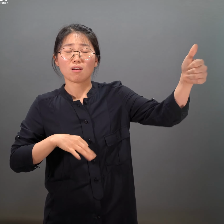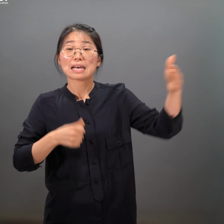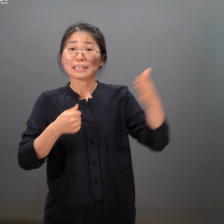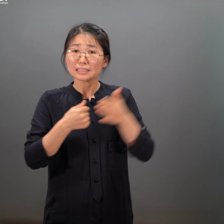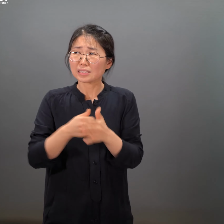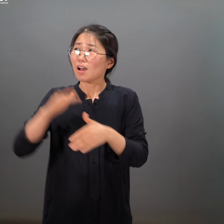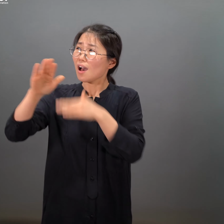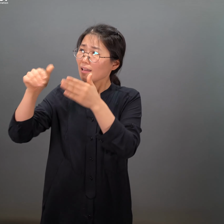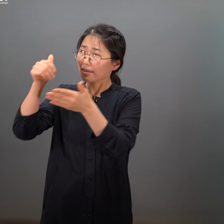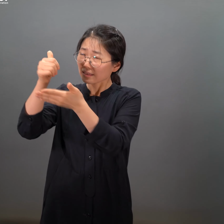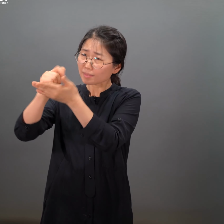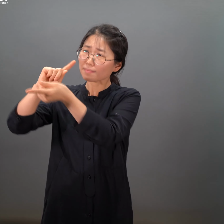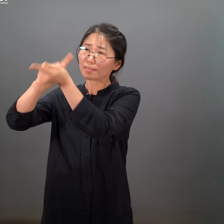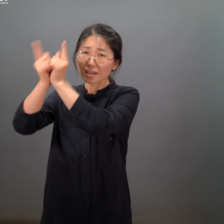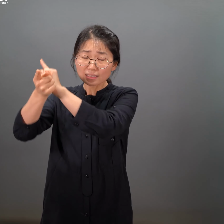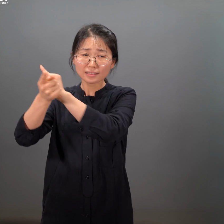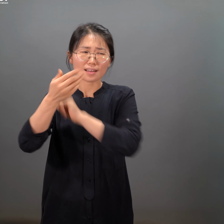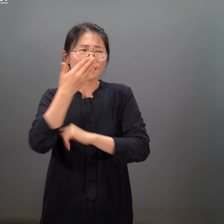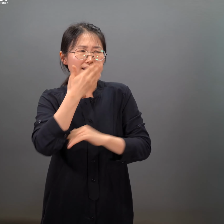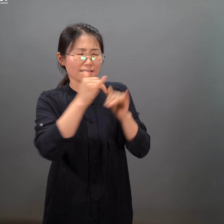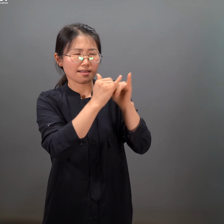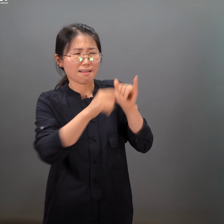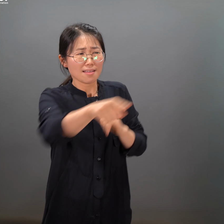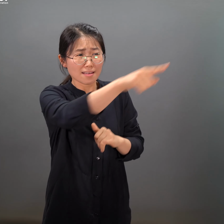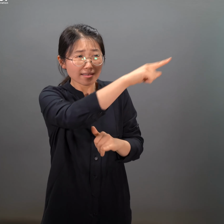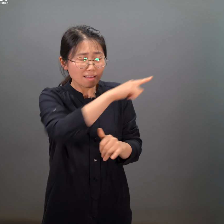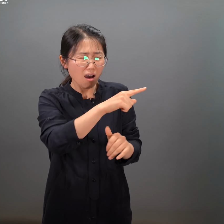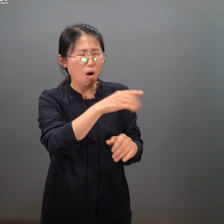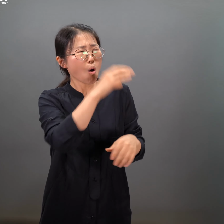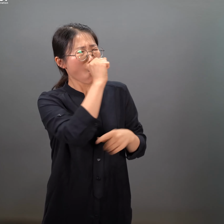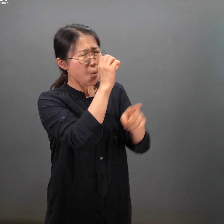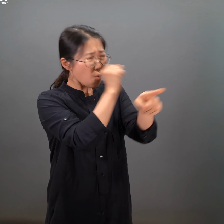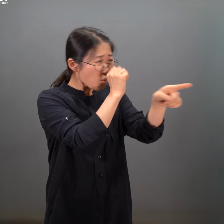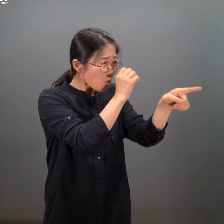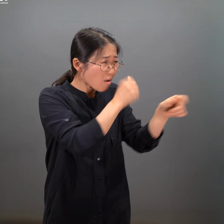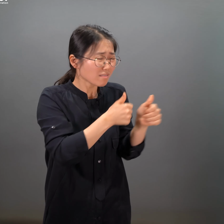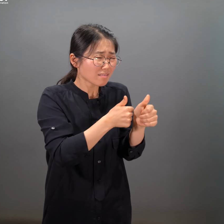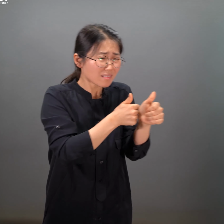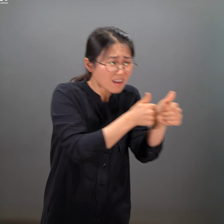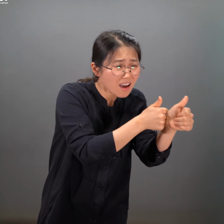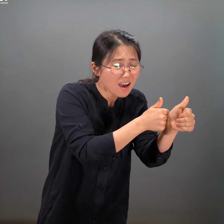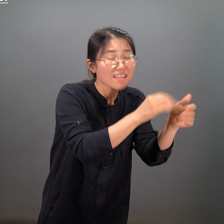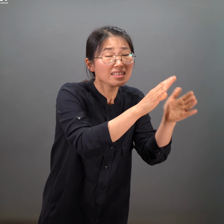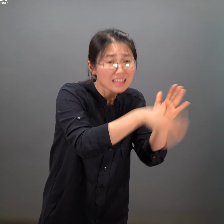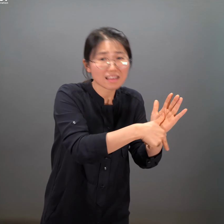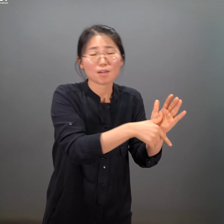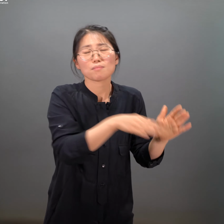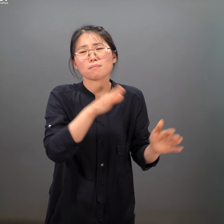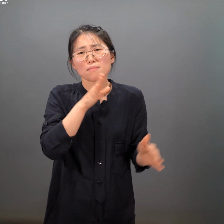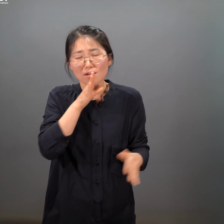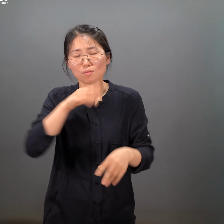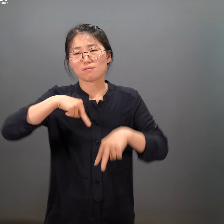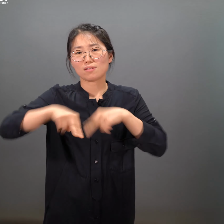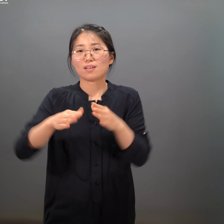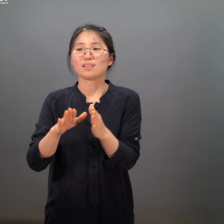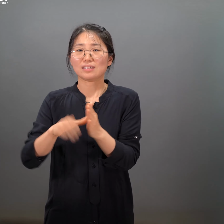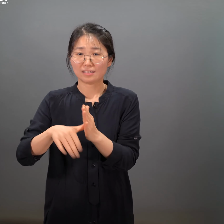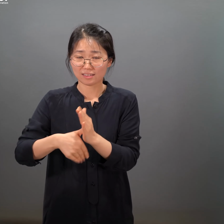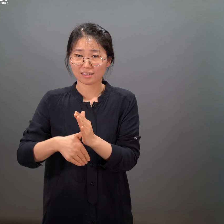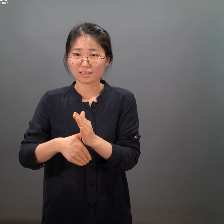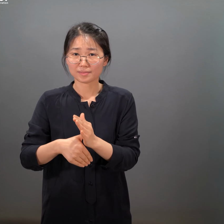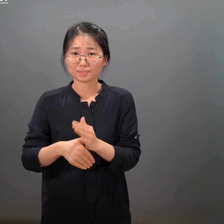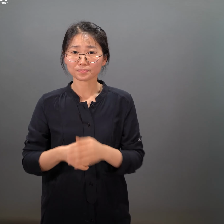이스라엘이 자기들이 보기에 좋아 보이는 가나안의 것을 선택하던 시대가 바로 사사들의